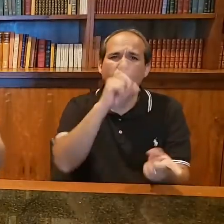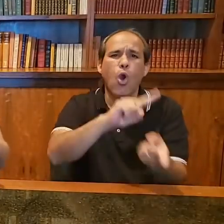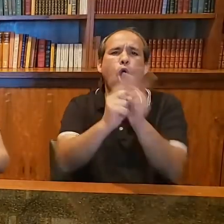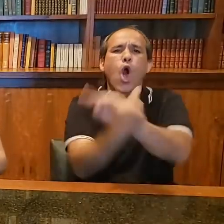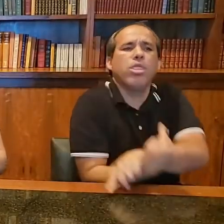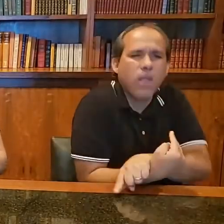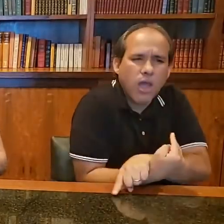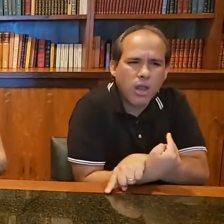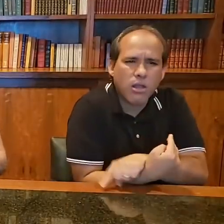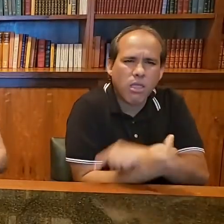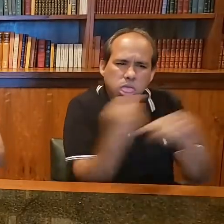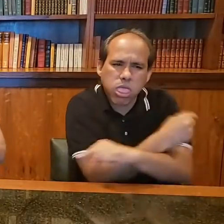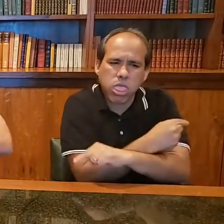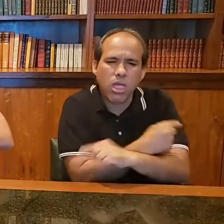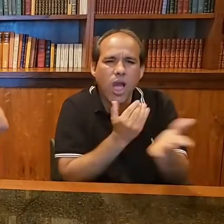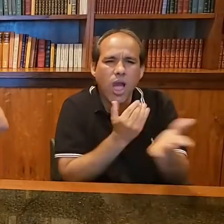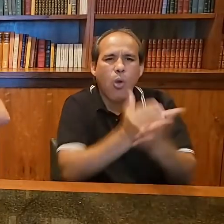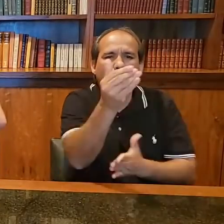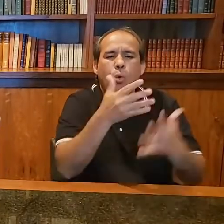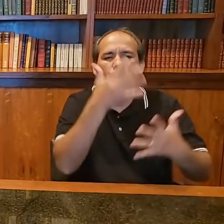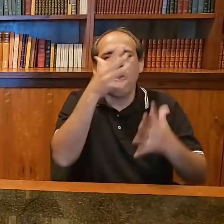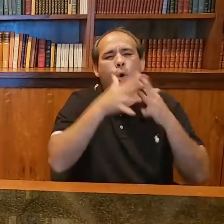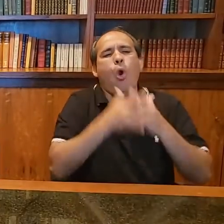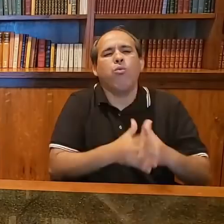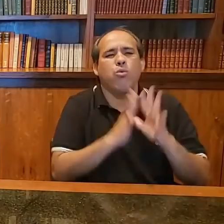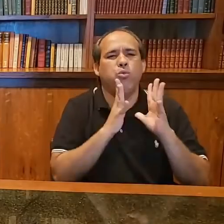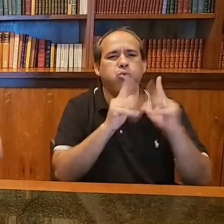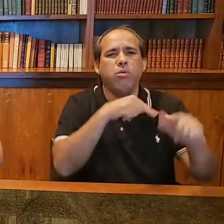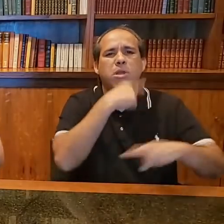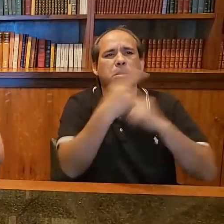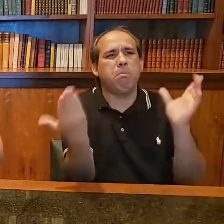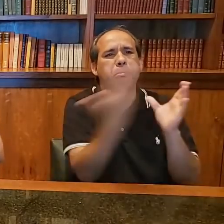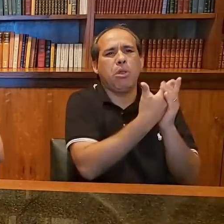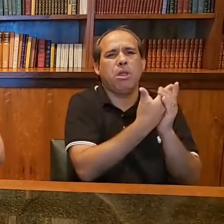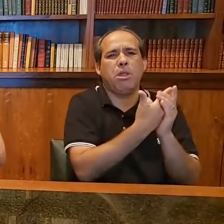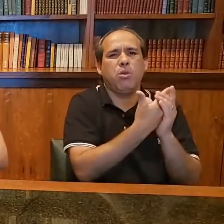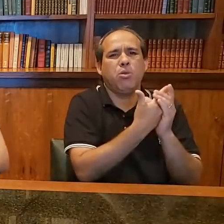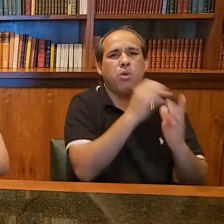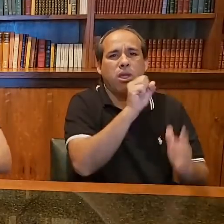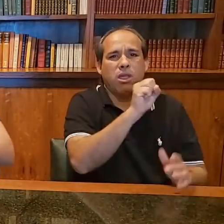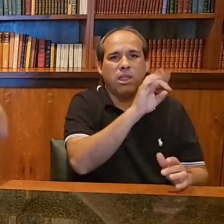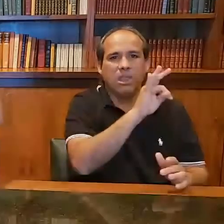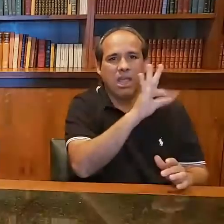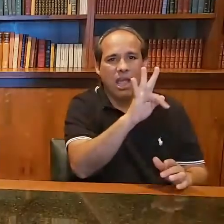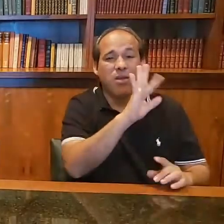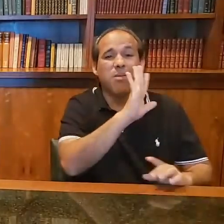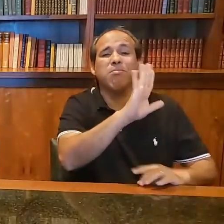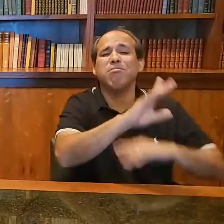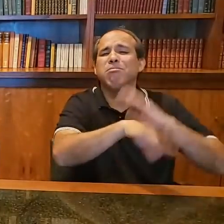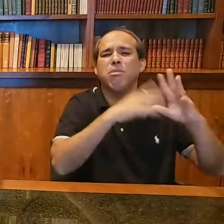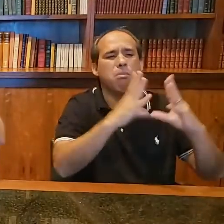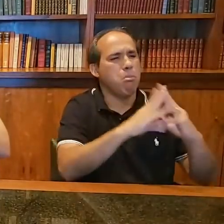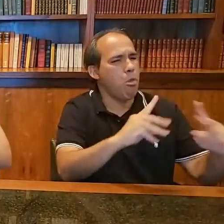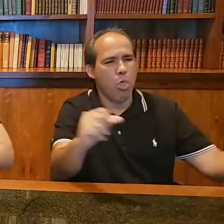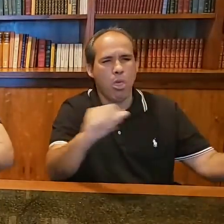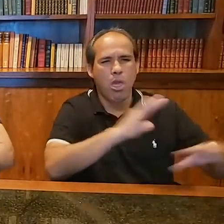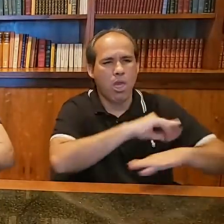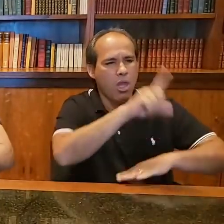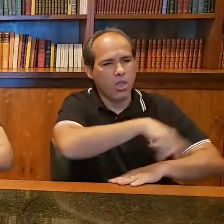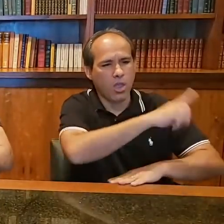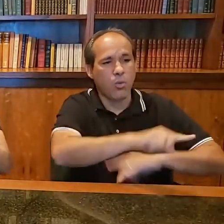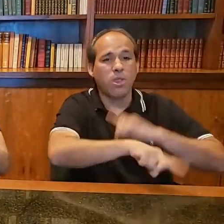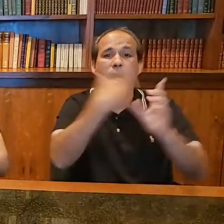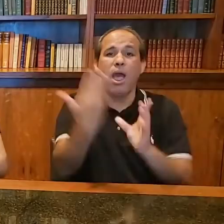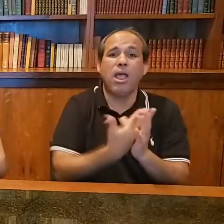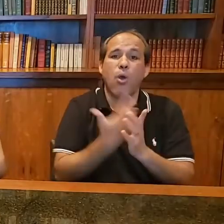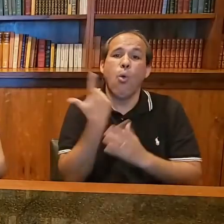e deu aquela confusão toda. Bem, chegou no Supremo isso, foi arquivado. Mas outra ação entrou numa justiça primeira instância do Rio de Janeiro e está